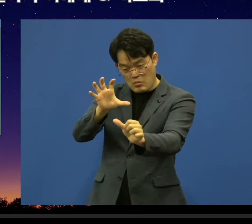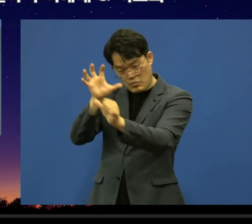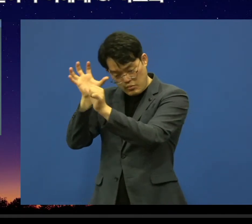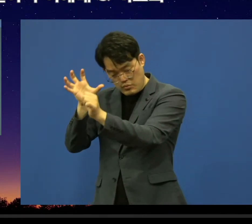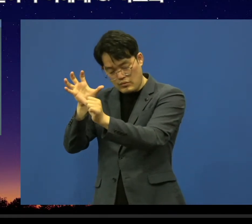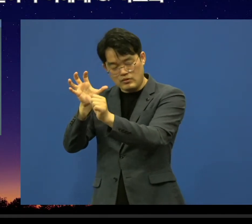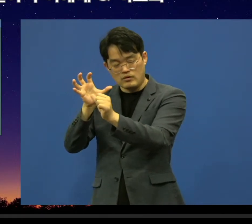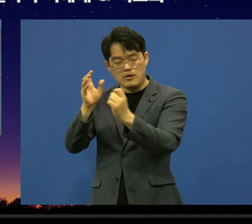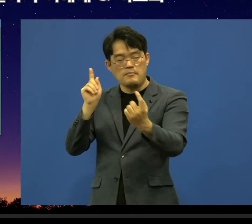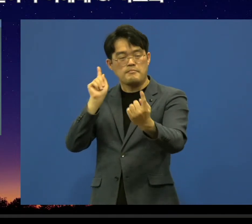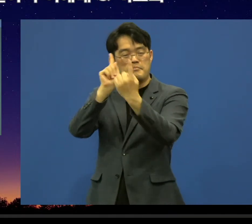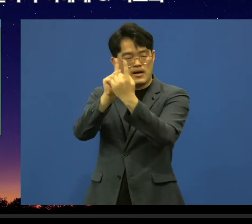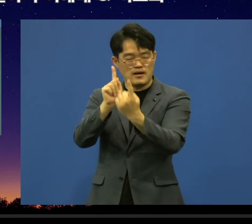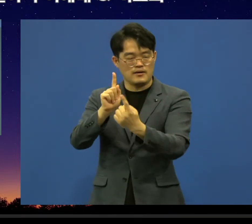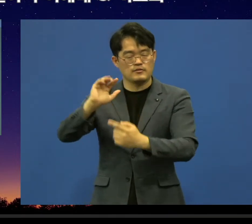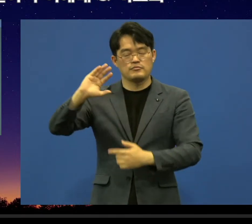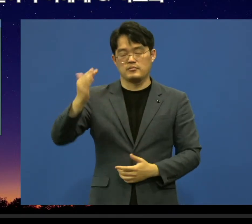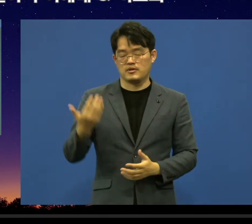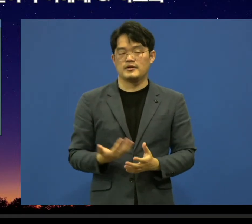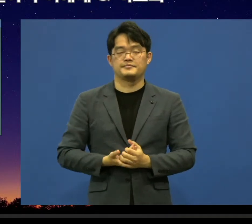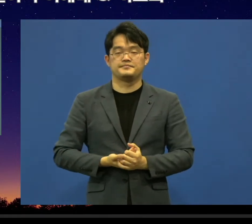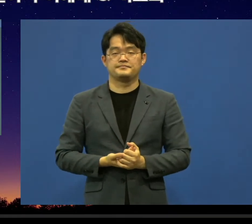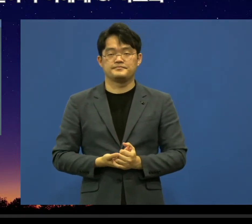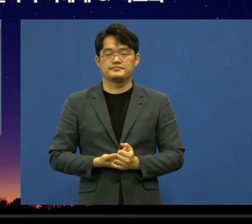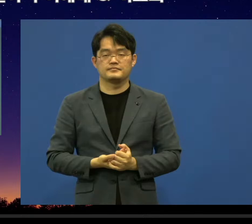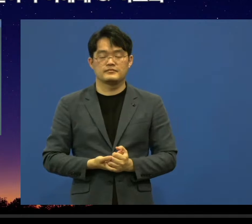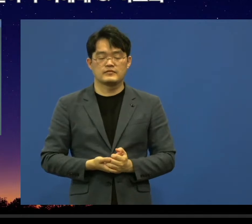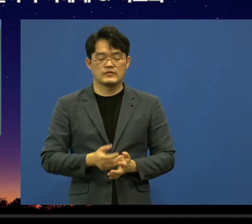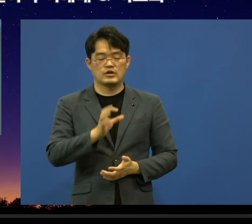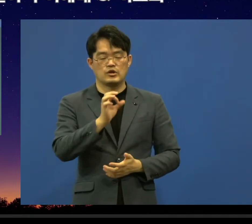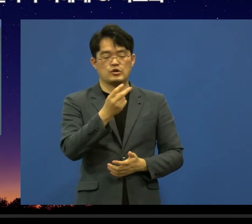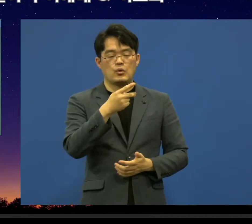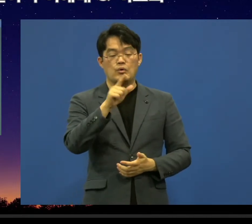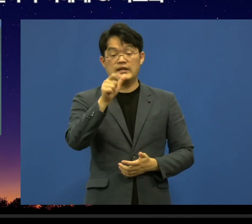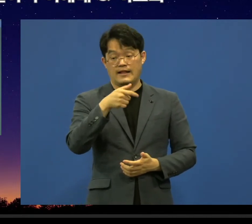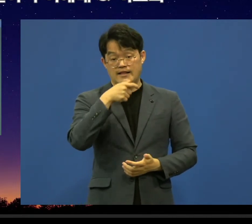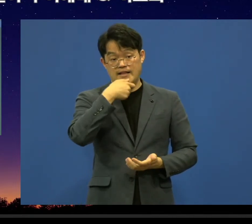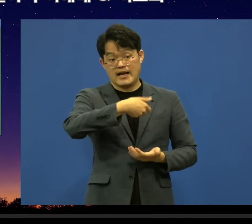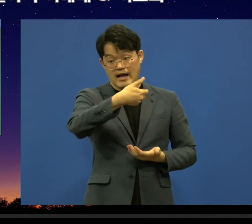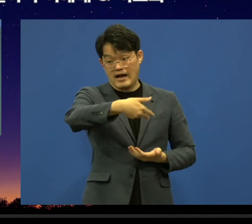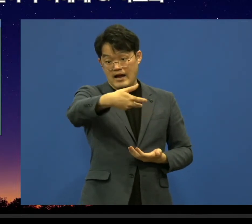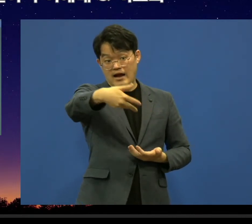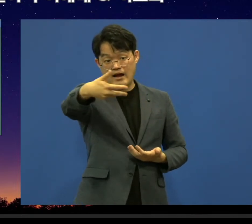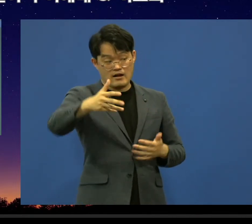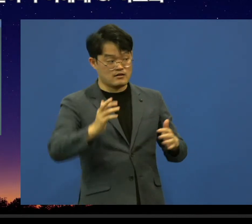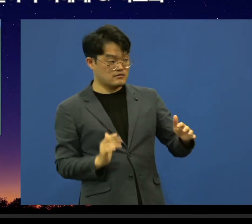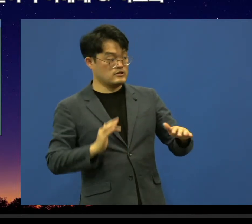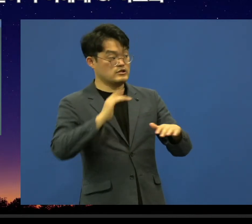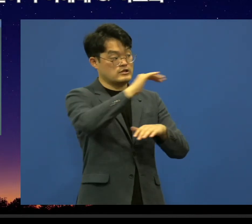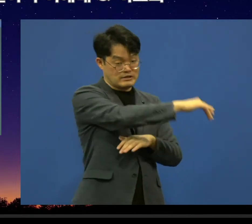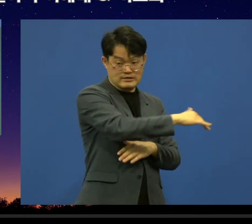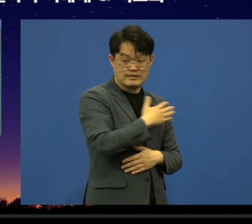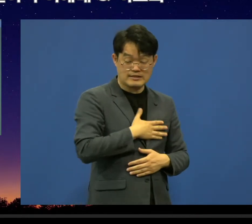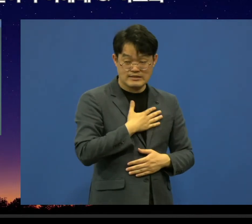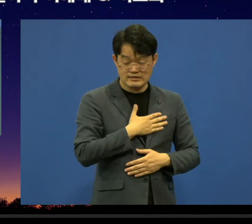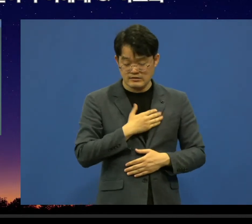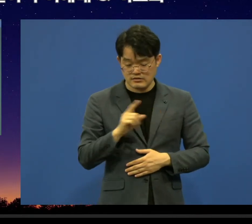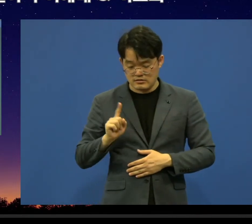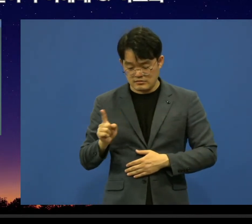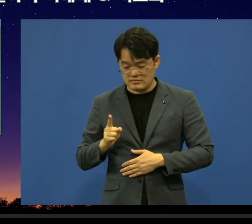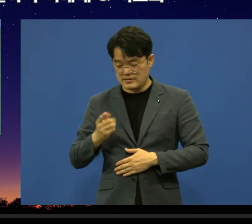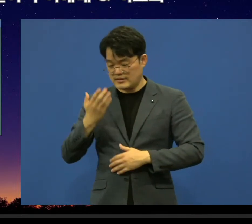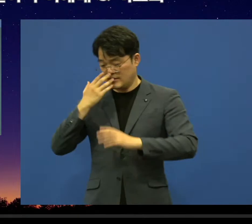때를 우리는 만나게 됩니다. 요단강 동화 사건을 여러분 기억해 보십시오. 백성은 이 법궤를 따라